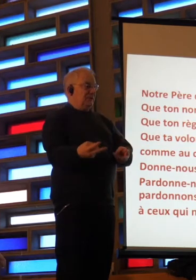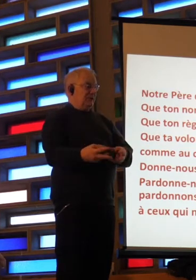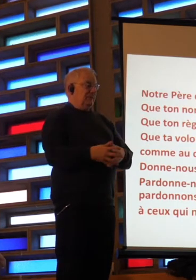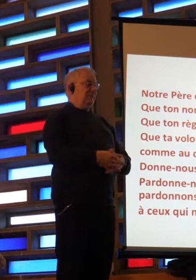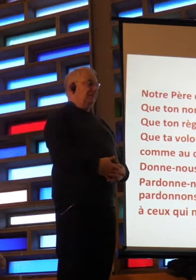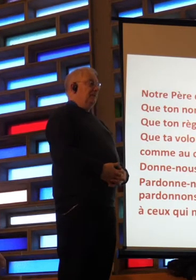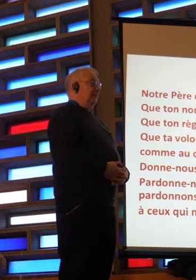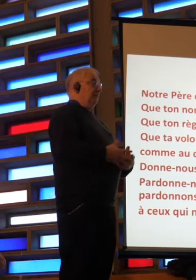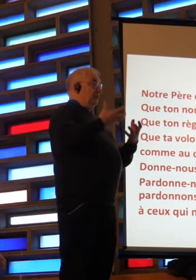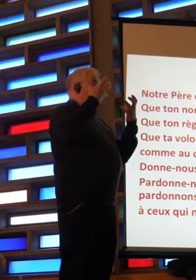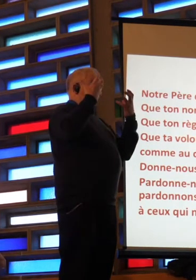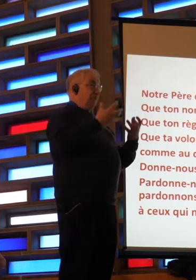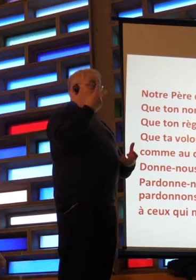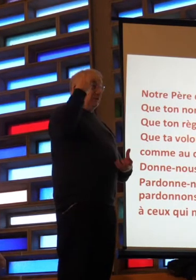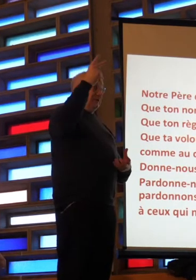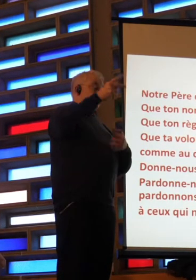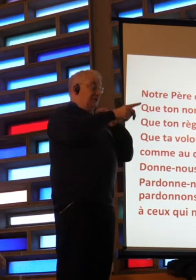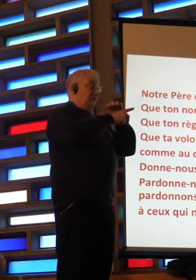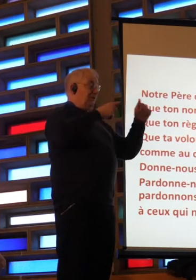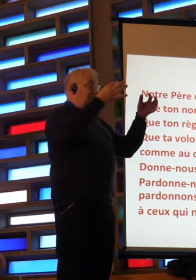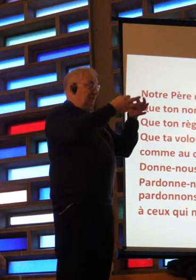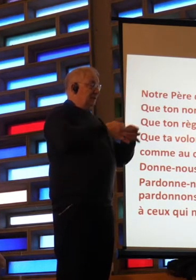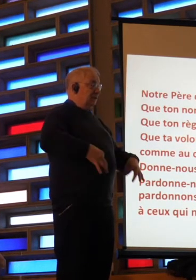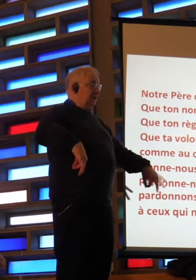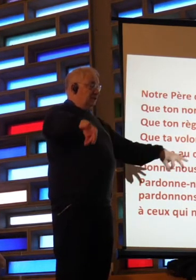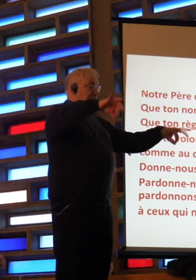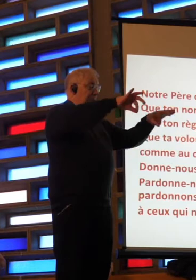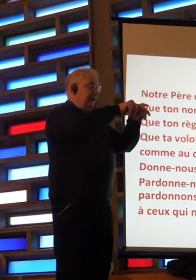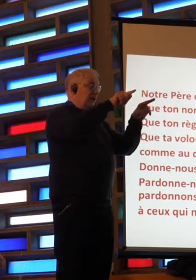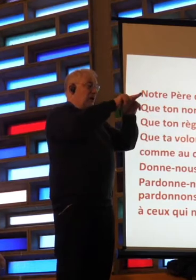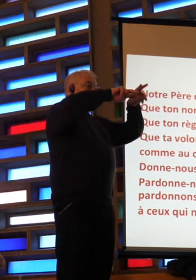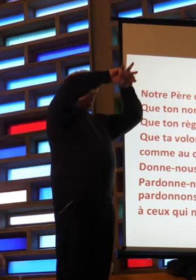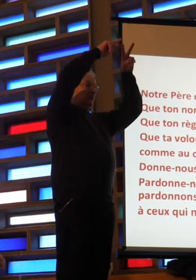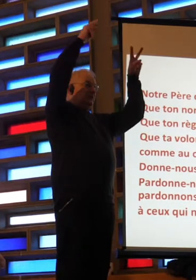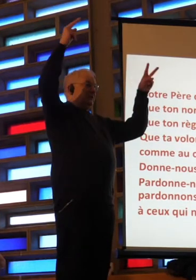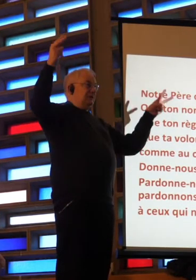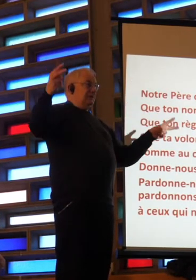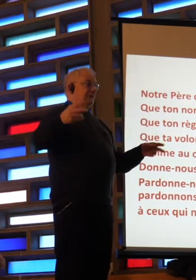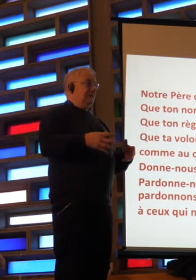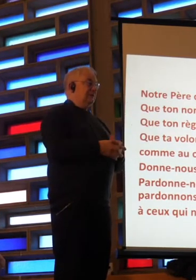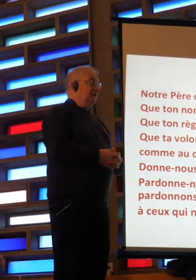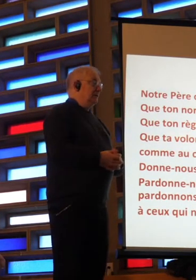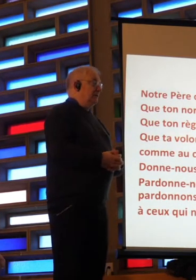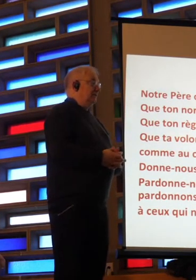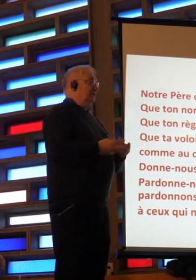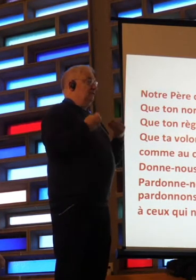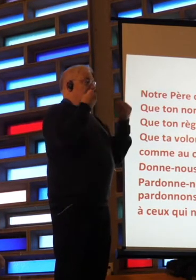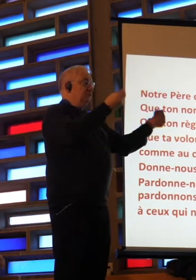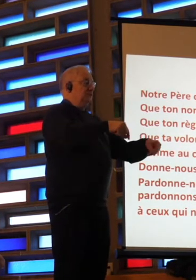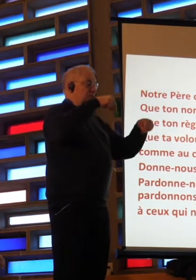vienne, que ta volonté soit faite sur la terre comme au ciel. Donne-nous